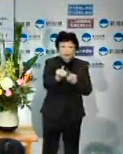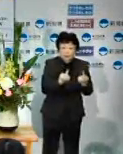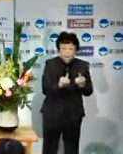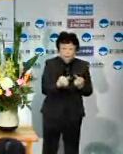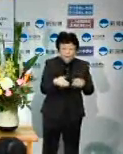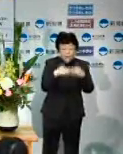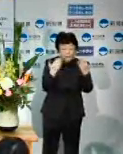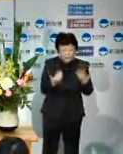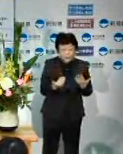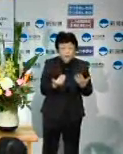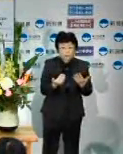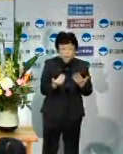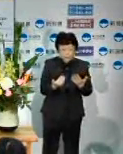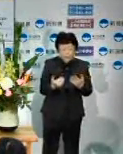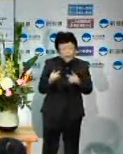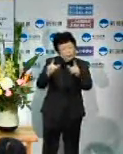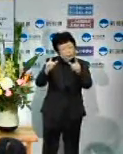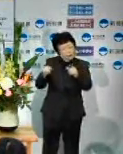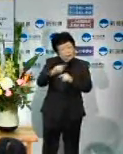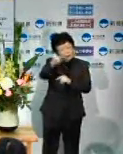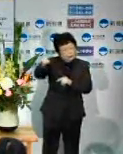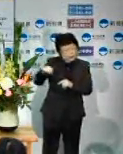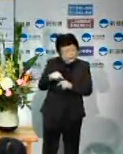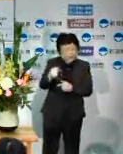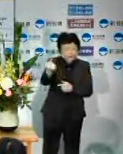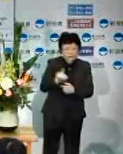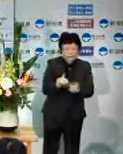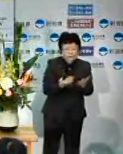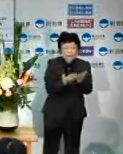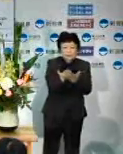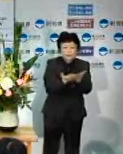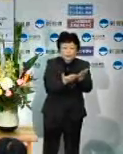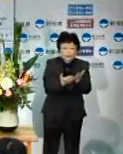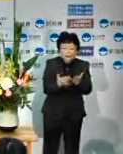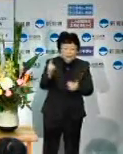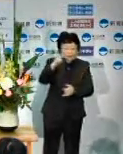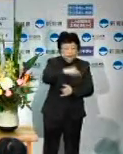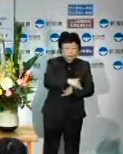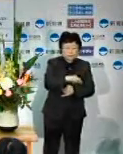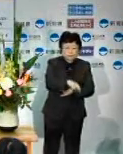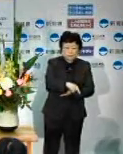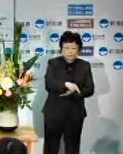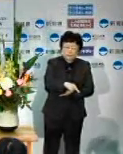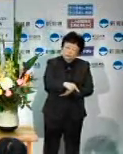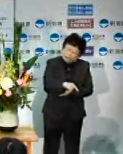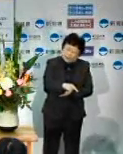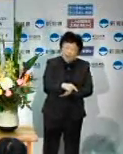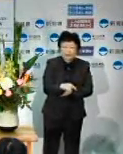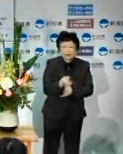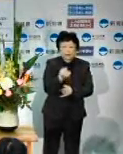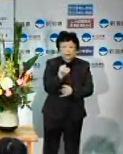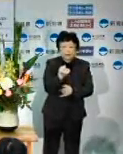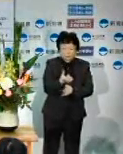大半はもう首都圏から入ってきますので新潟空港直ということではないんですけれども、